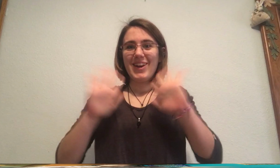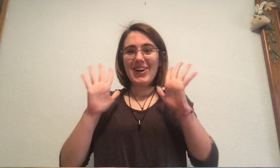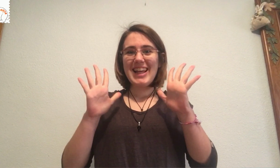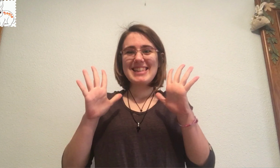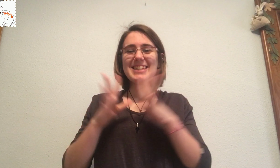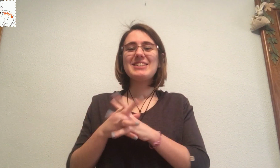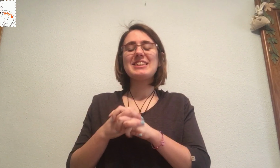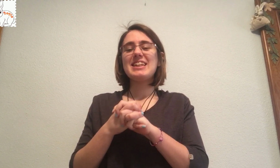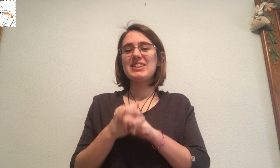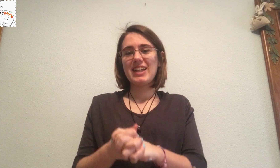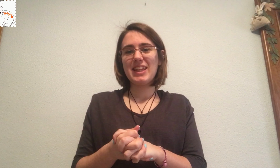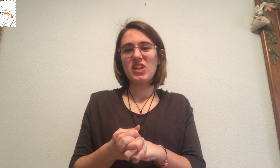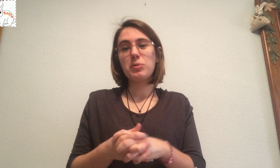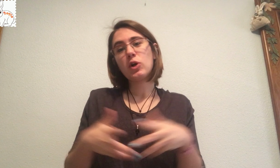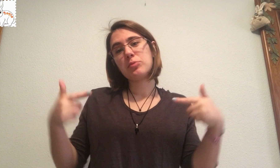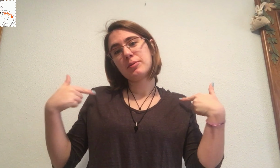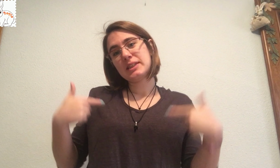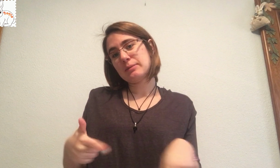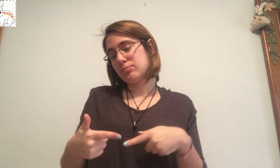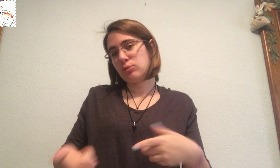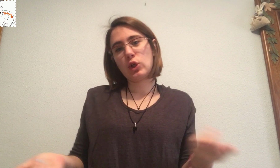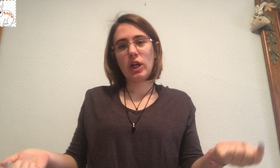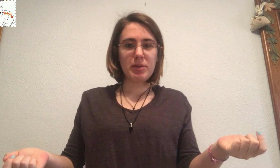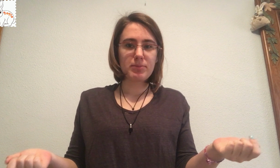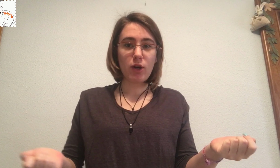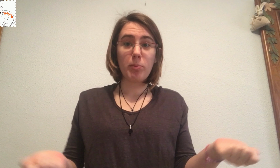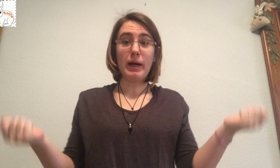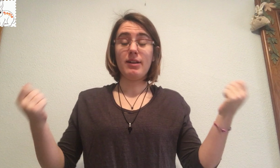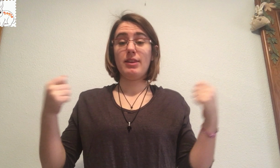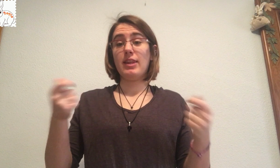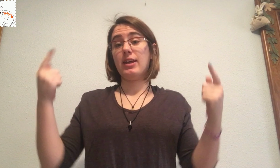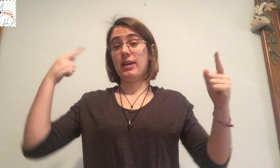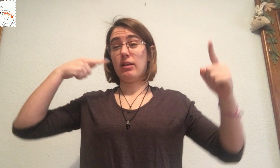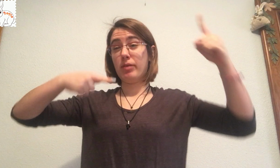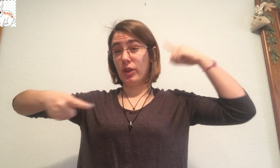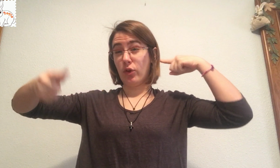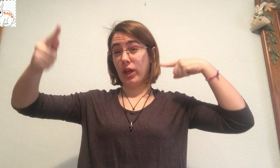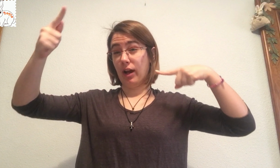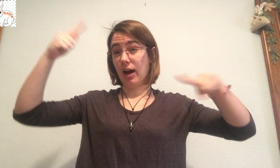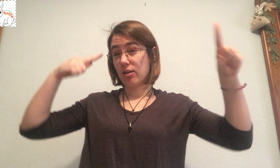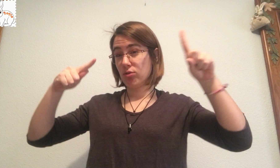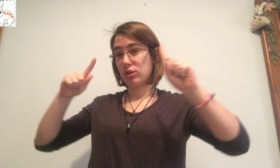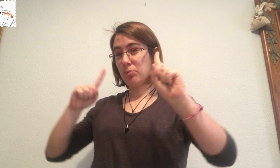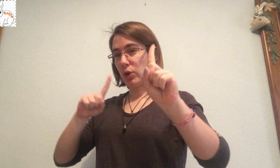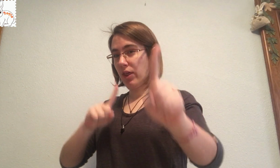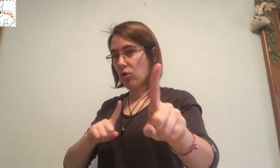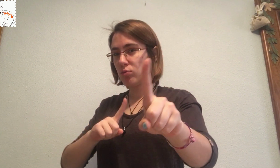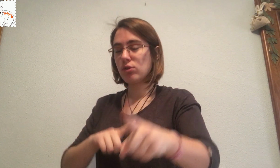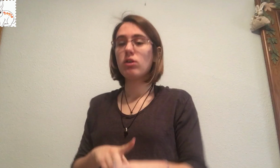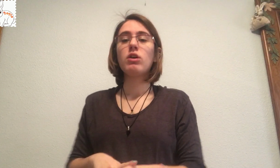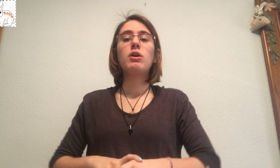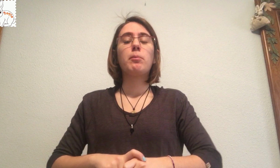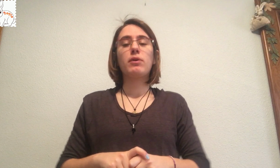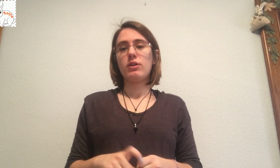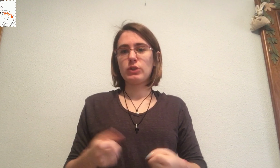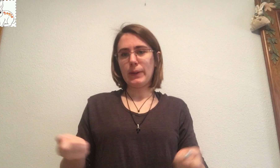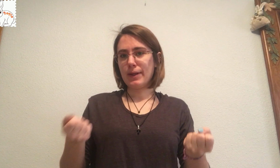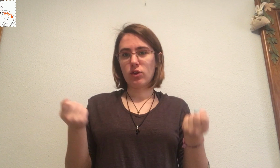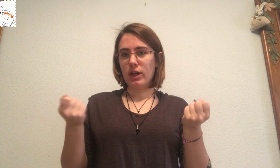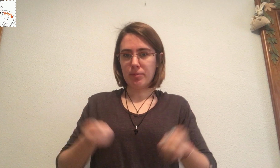Hola chicos, ya estoy aquí de nuevo, como veis voy con la misma ropa del vídeo de Arrow temporada 1 Porque lo estoy grabando el